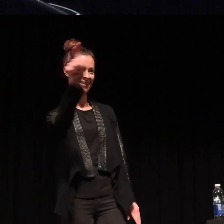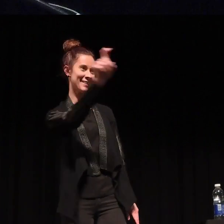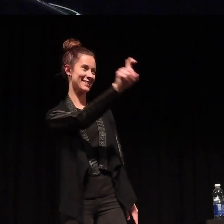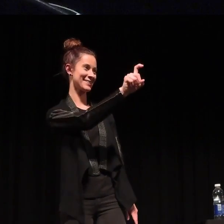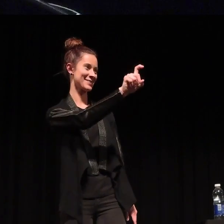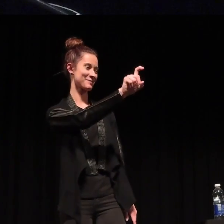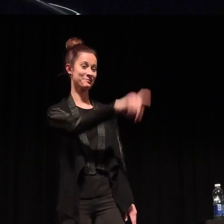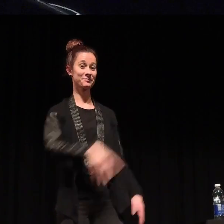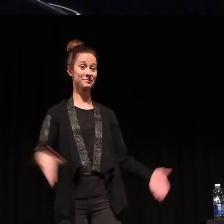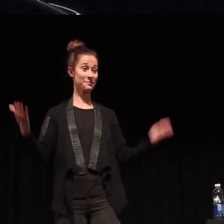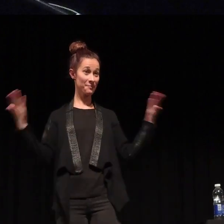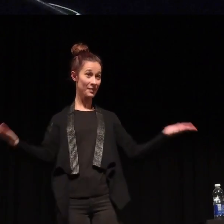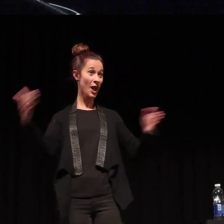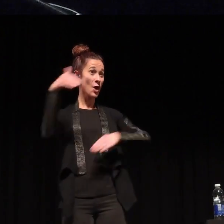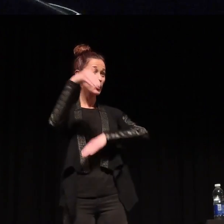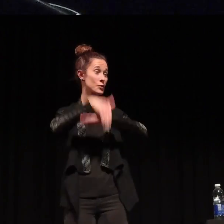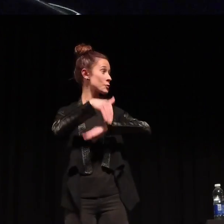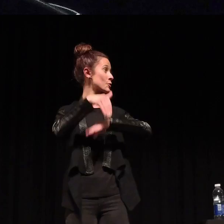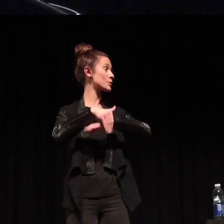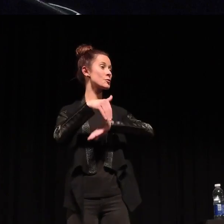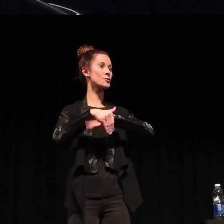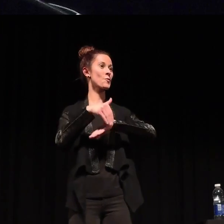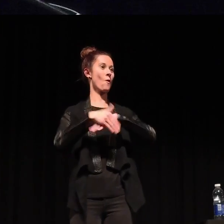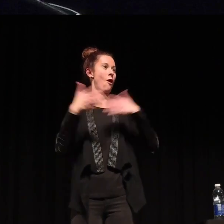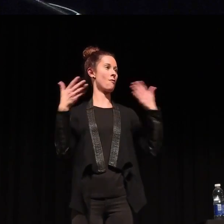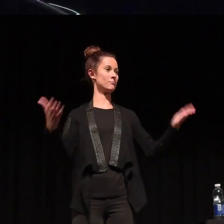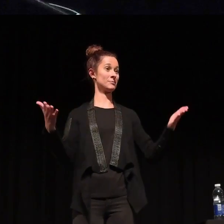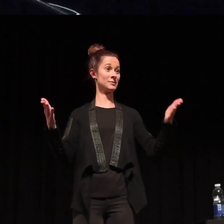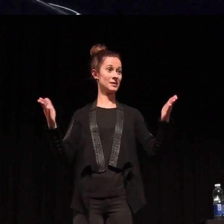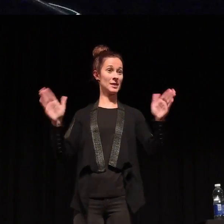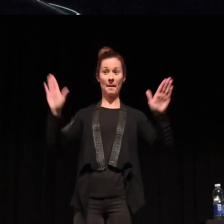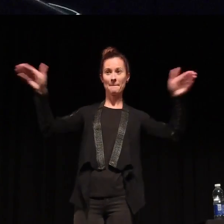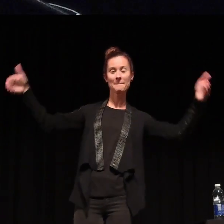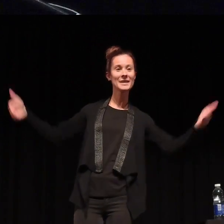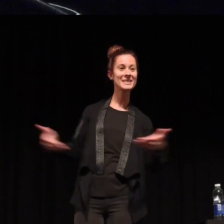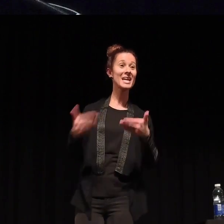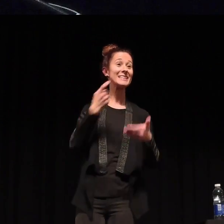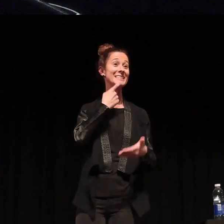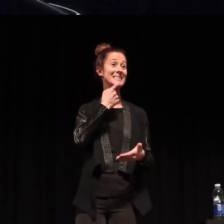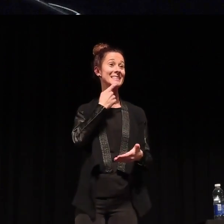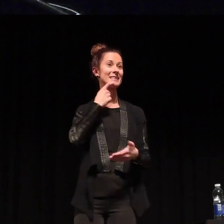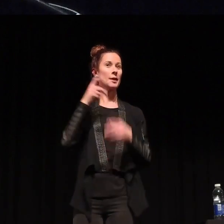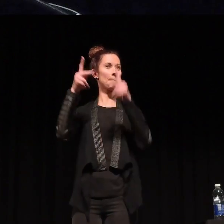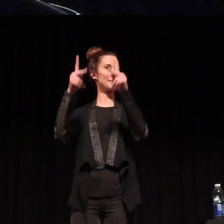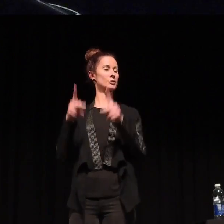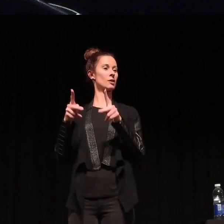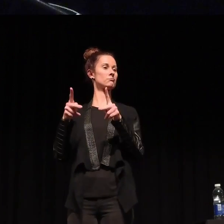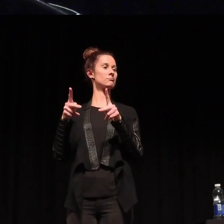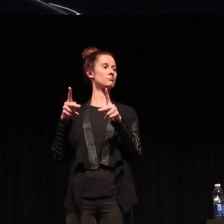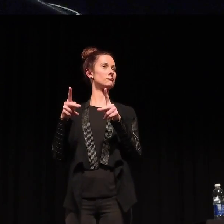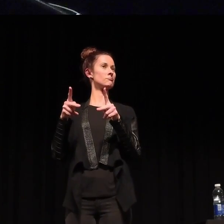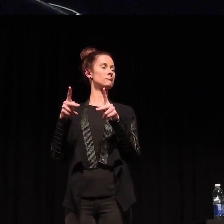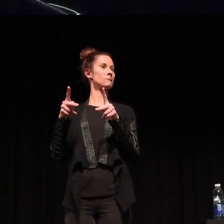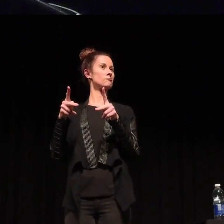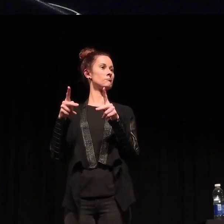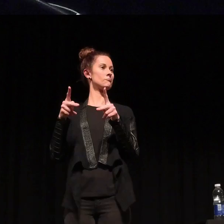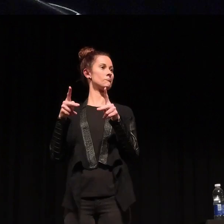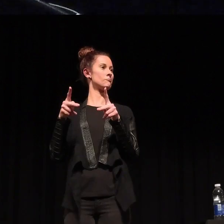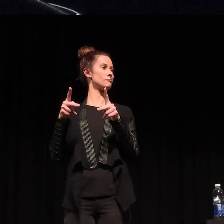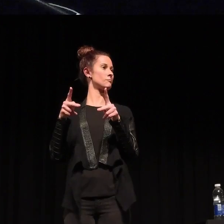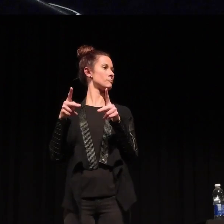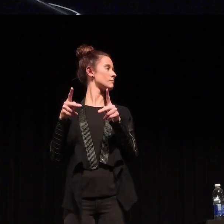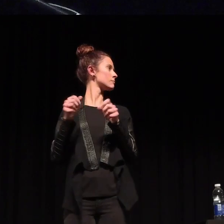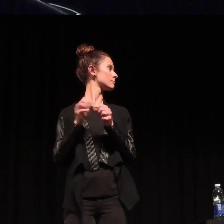Alors, maintenant ce soir, j'aimerais bien inviter notre hôte de le Centre